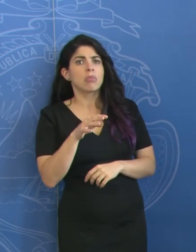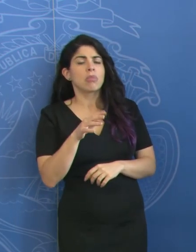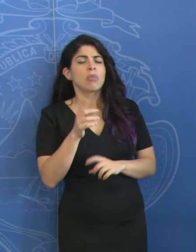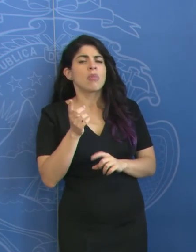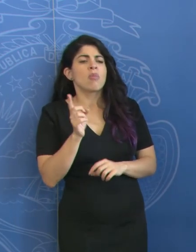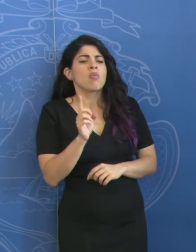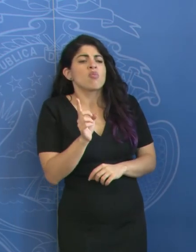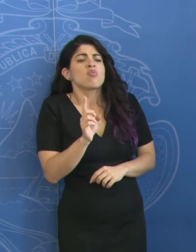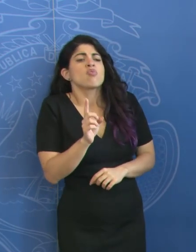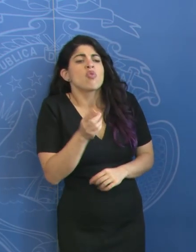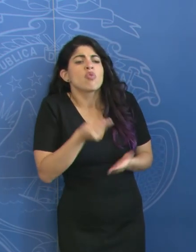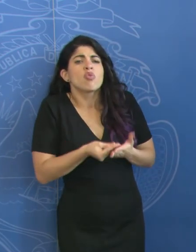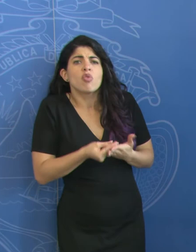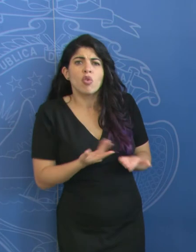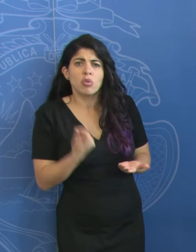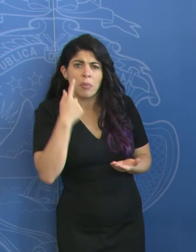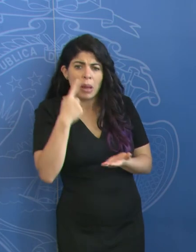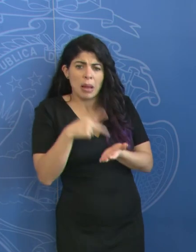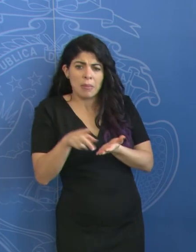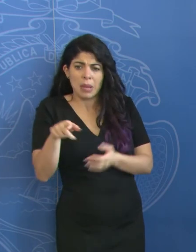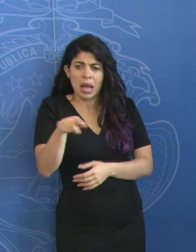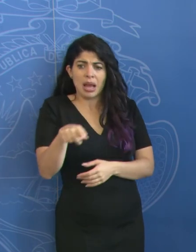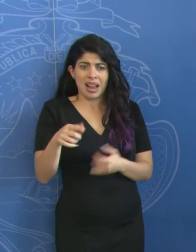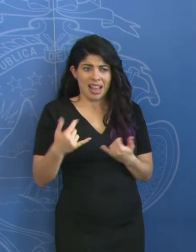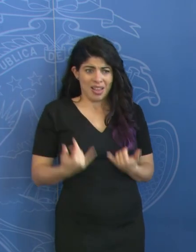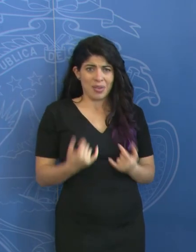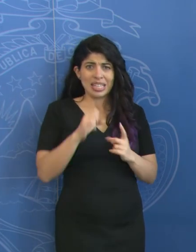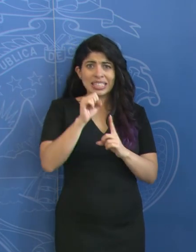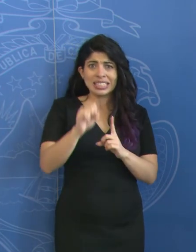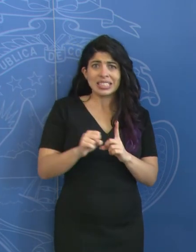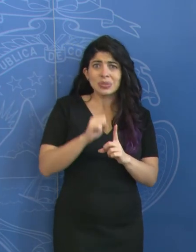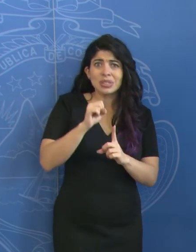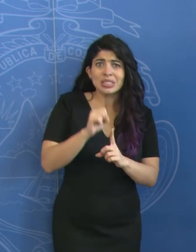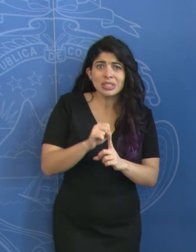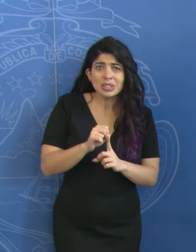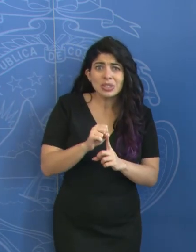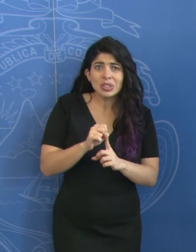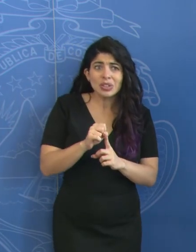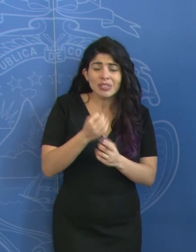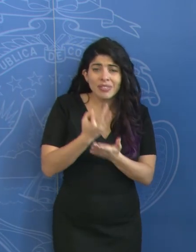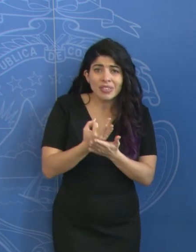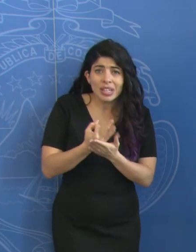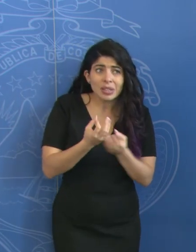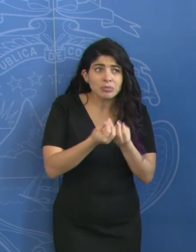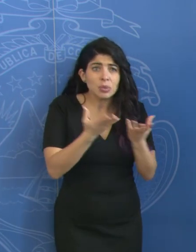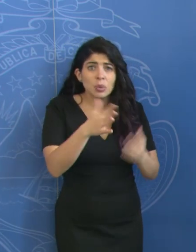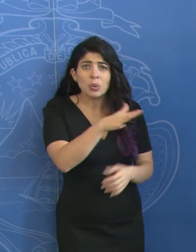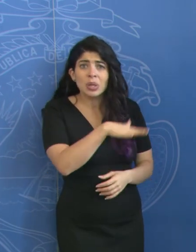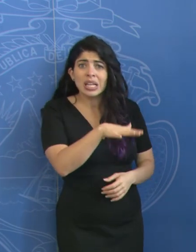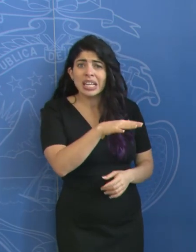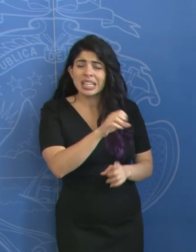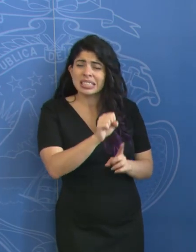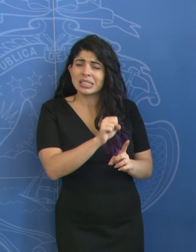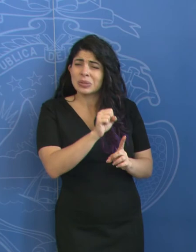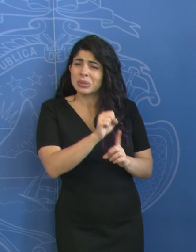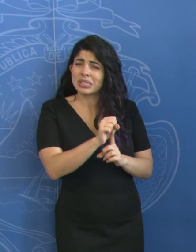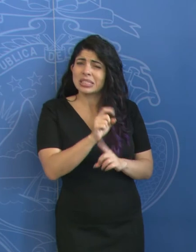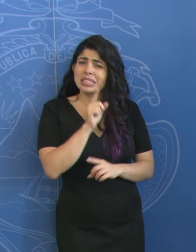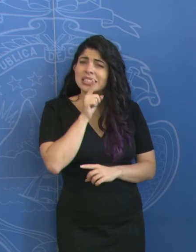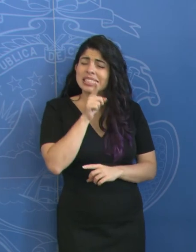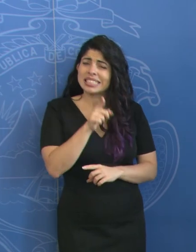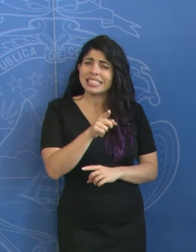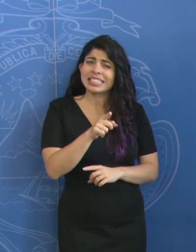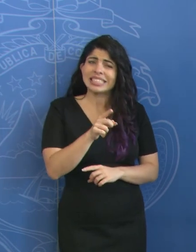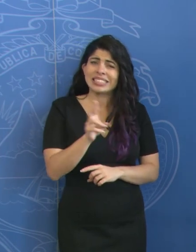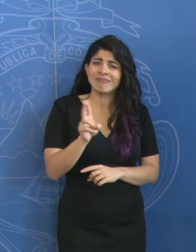de dónde se toman los recursos en momentos en los que nuestra situación de las finanzas públicas realmente